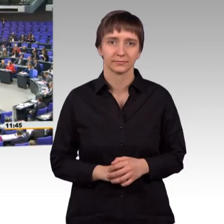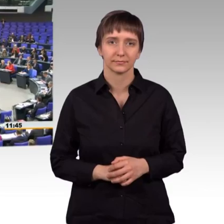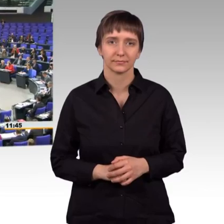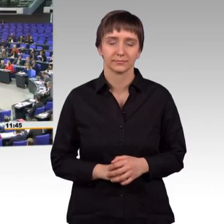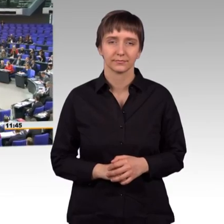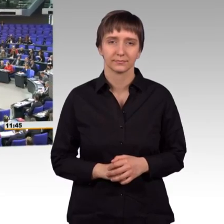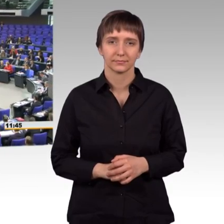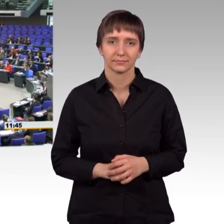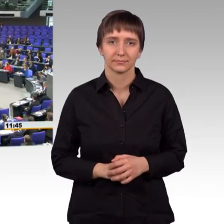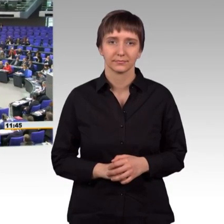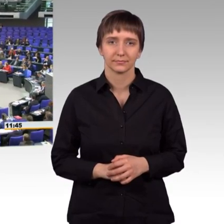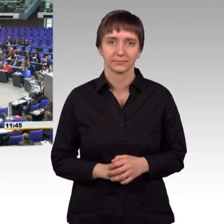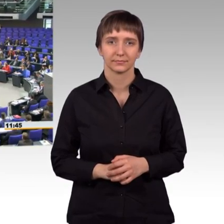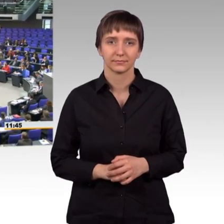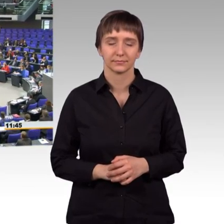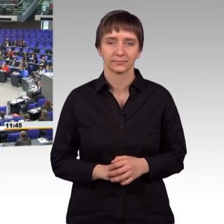Applaus